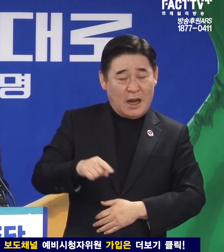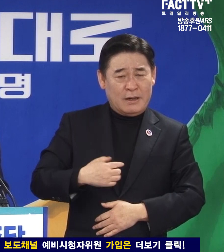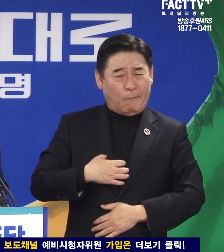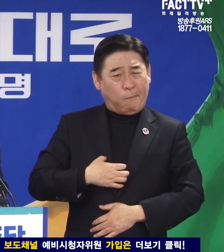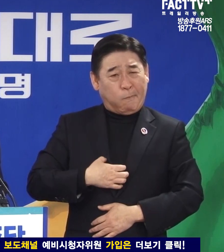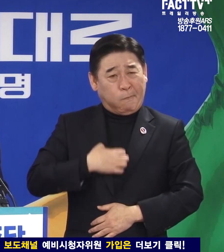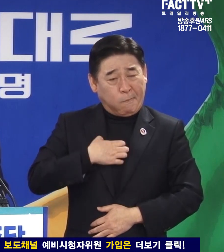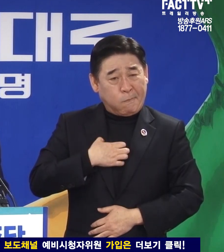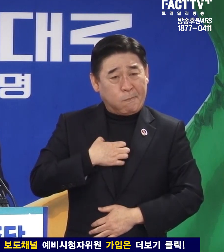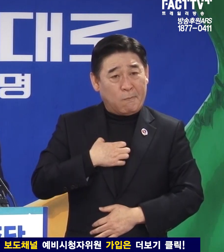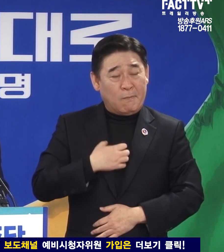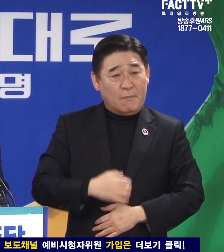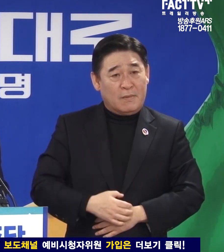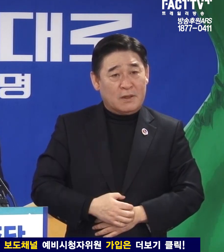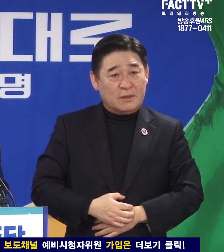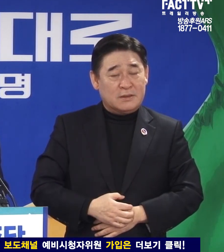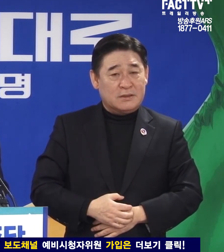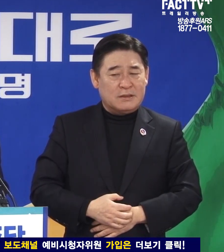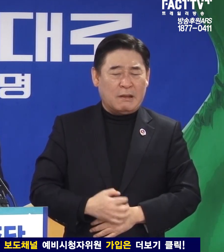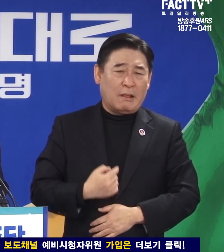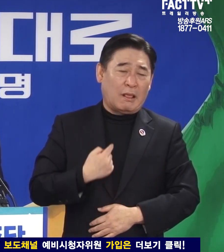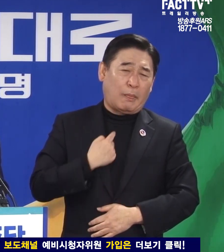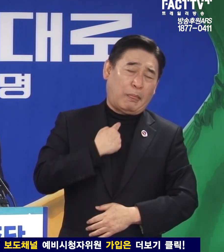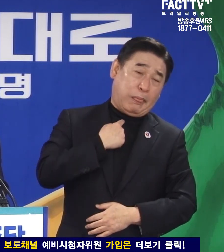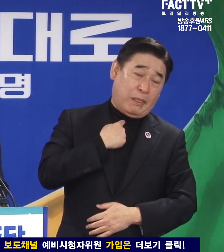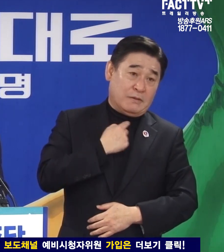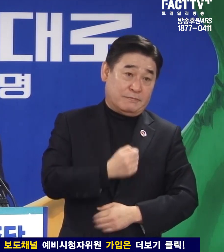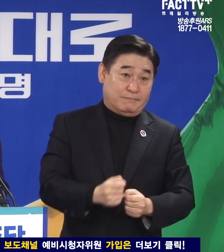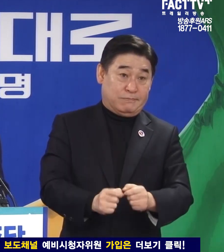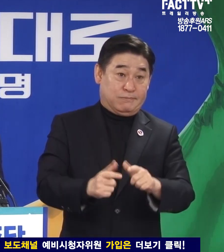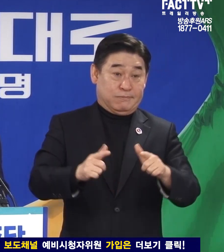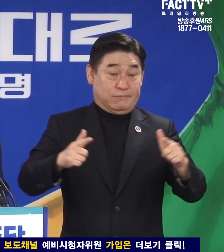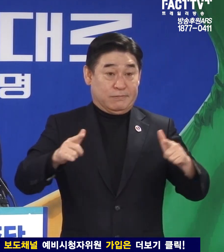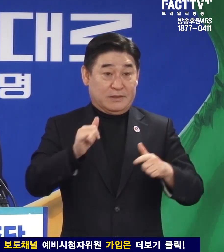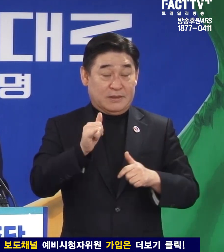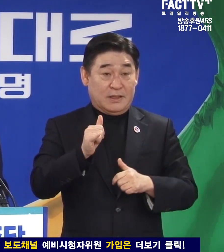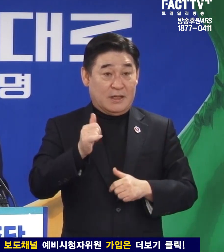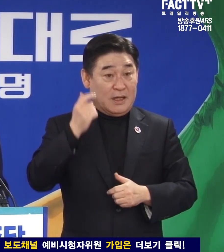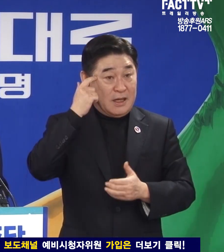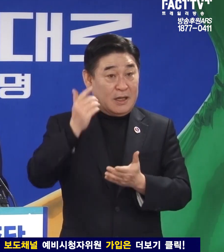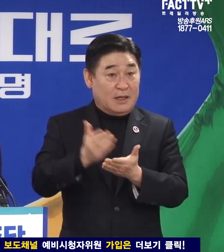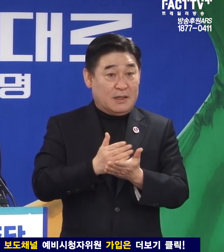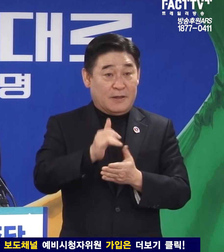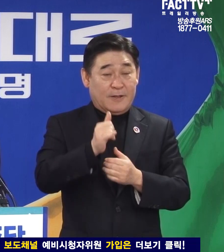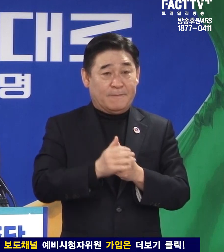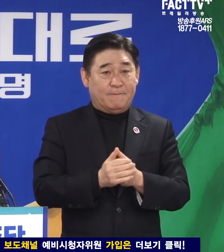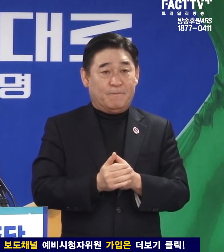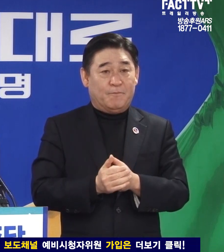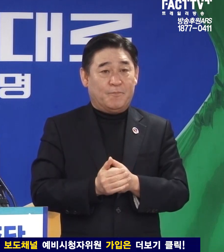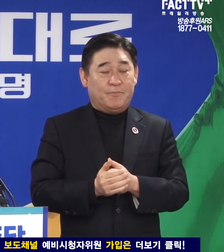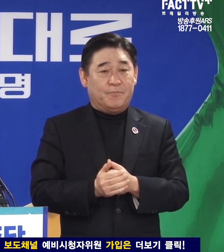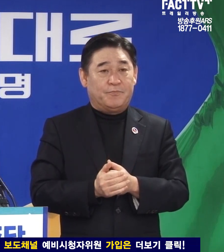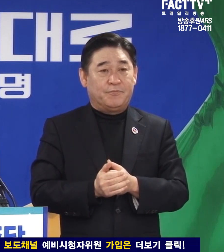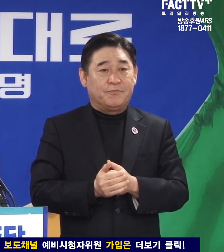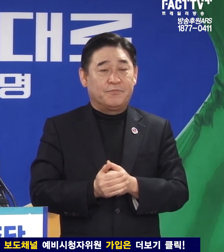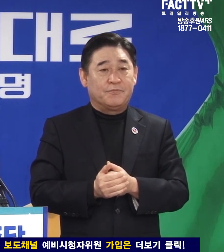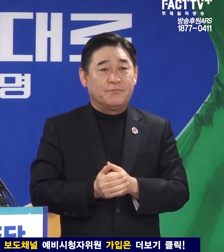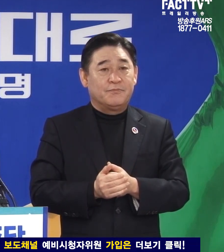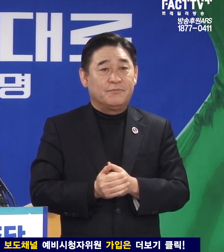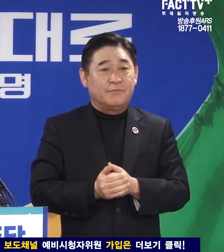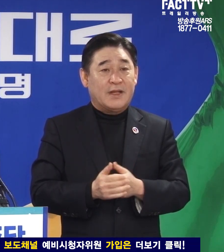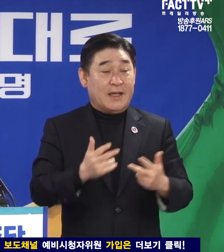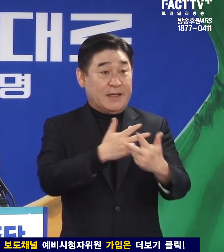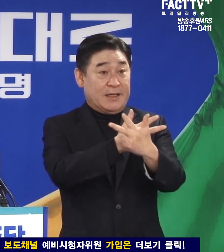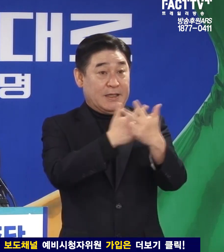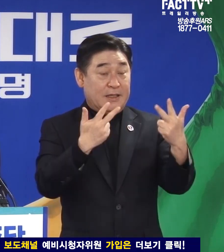혐오감 혹은 비호감 정서가 급속하게 증가되고 있다는 것이 저희 판단입니다. 우리